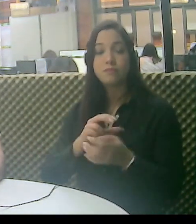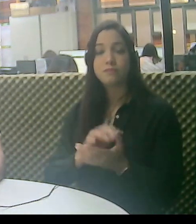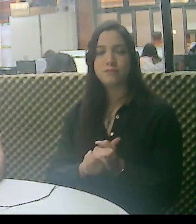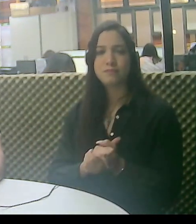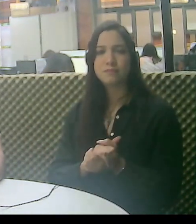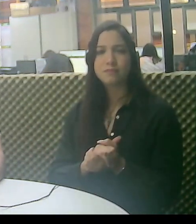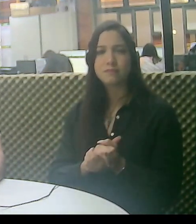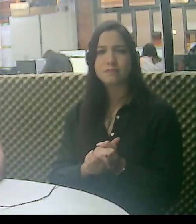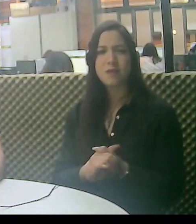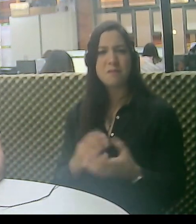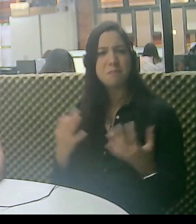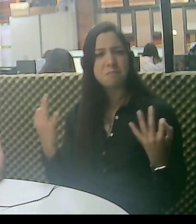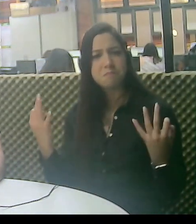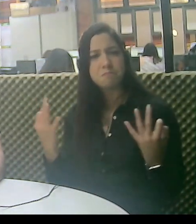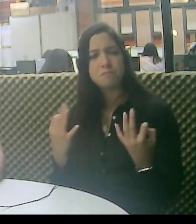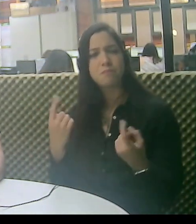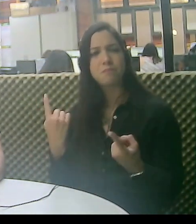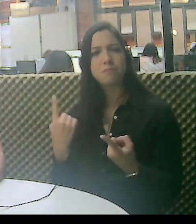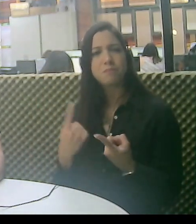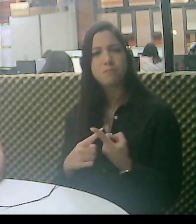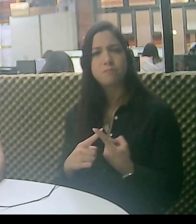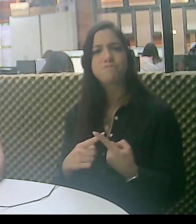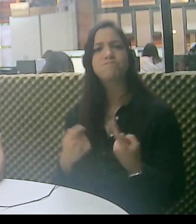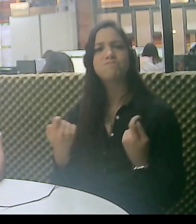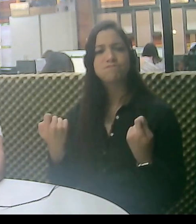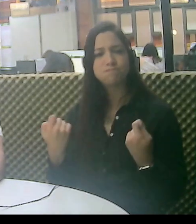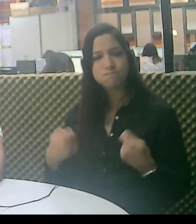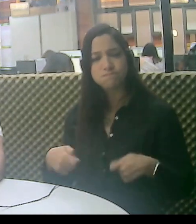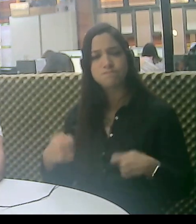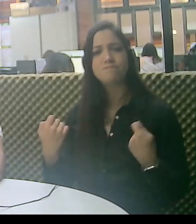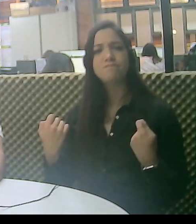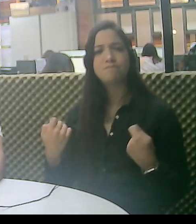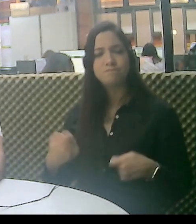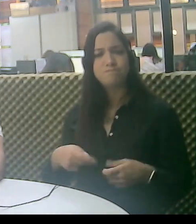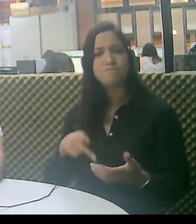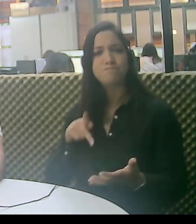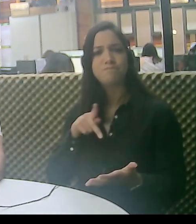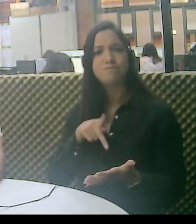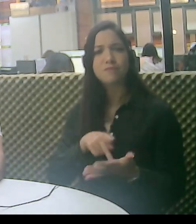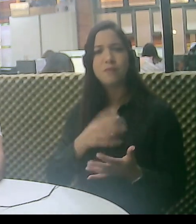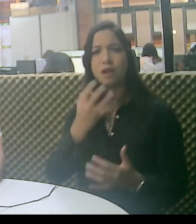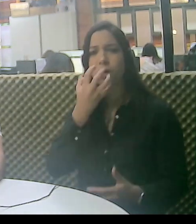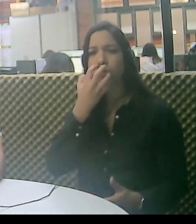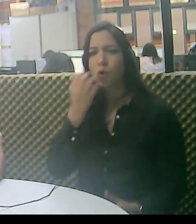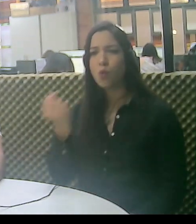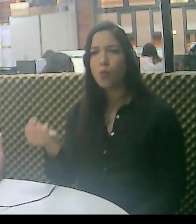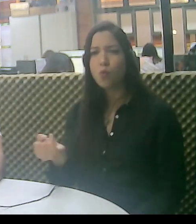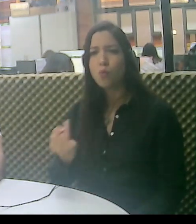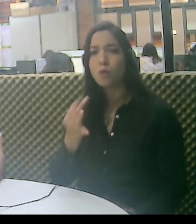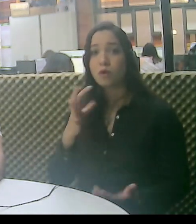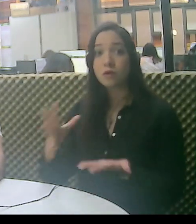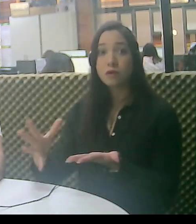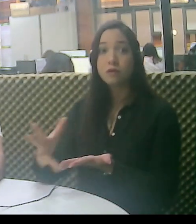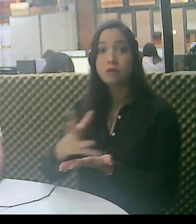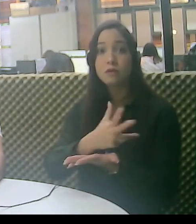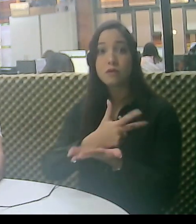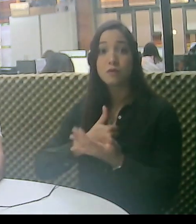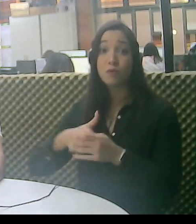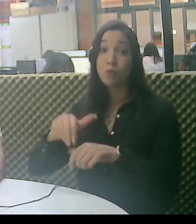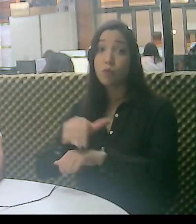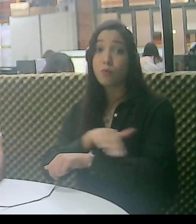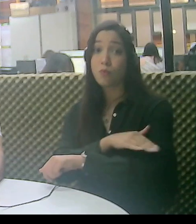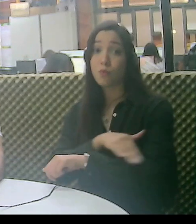Eu achei perfeito, porque é uma coisa que precisa muito. Tem muitos cachorros que a gente resgatou na rua, assim, né?